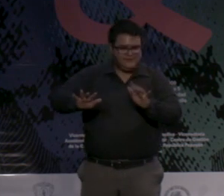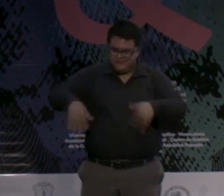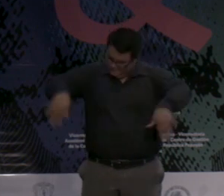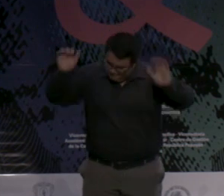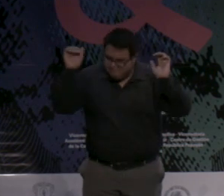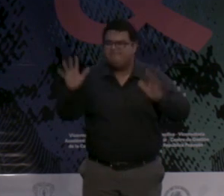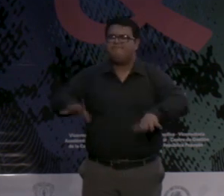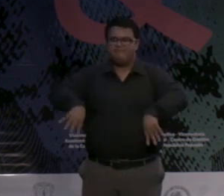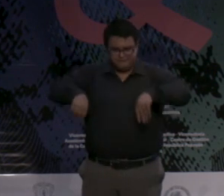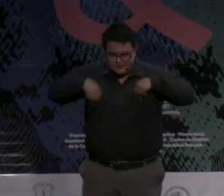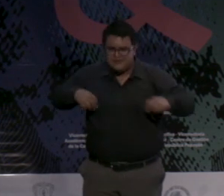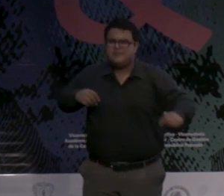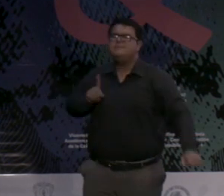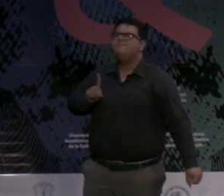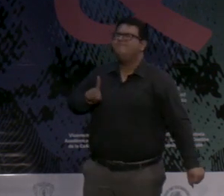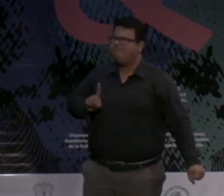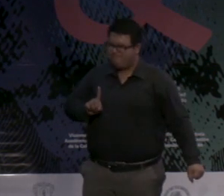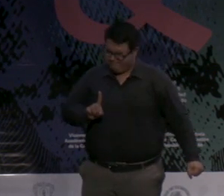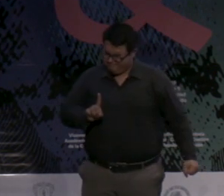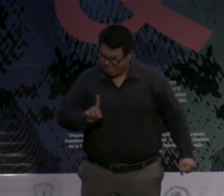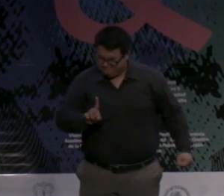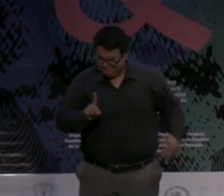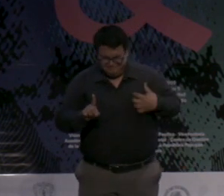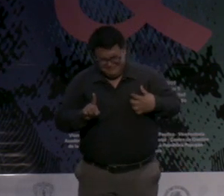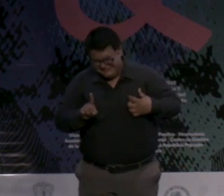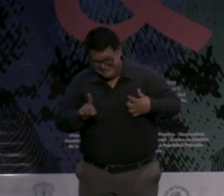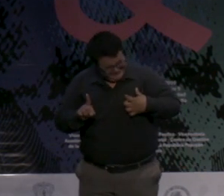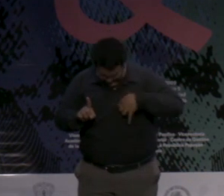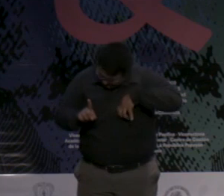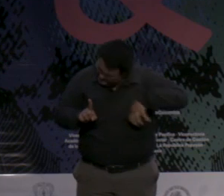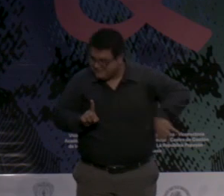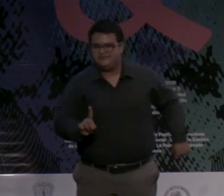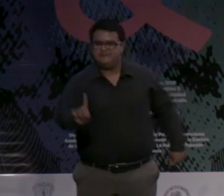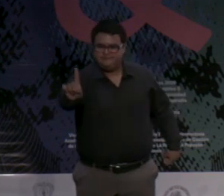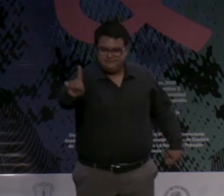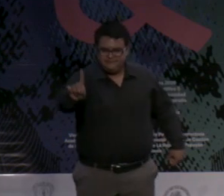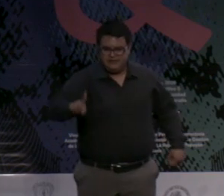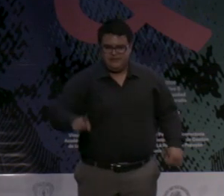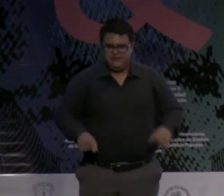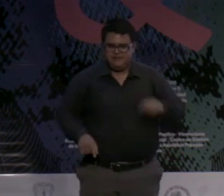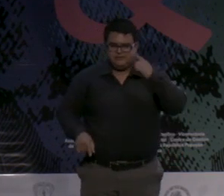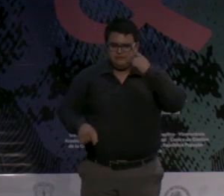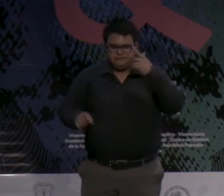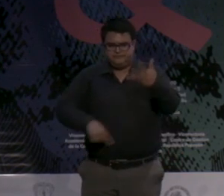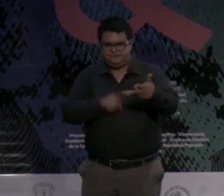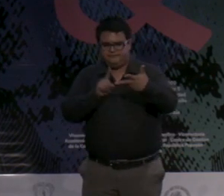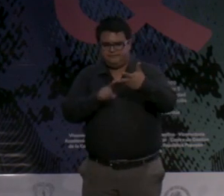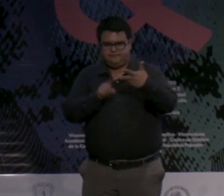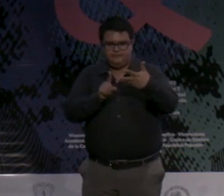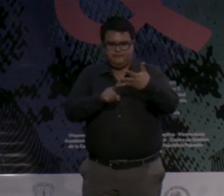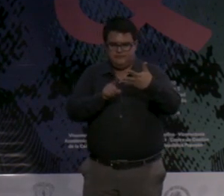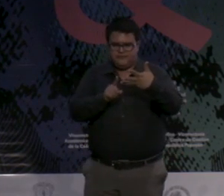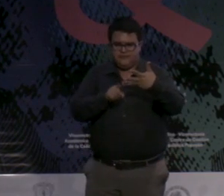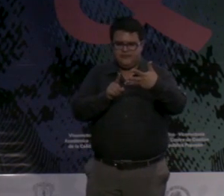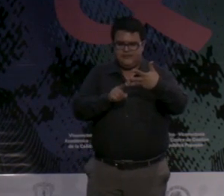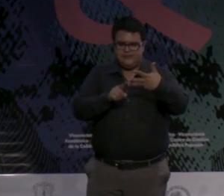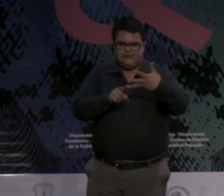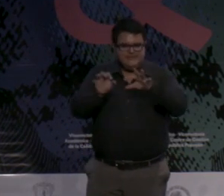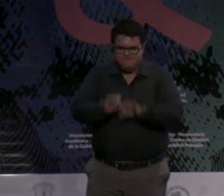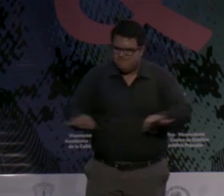enfrentándonos al miedo e ir contra la intuición de evitar el miedo. Y cuarto, realizar un